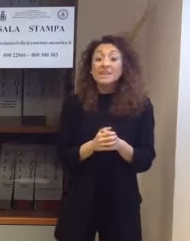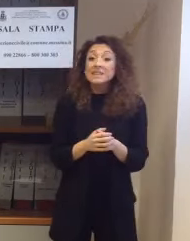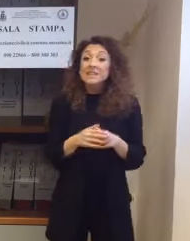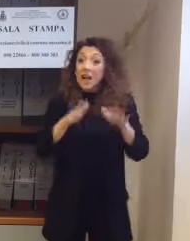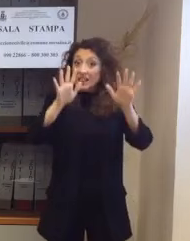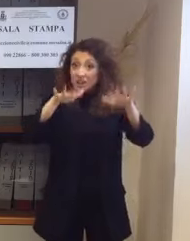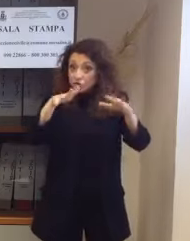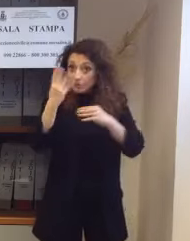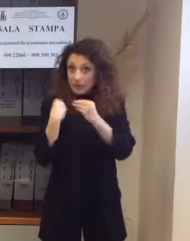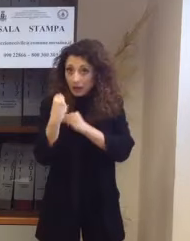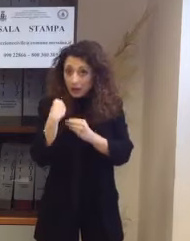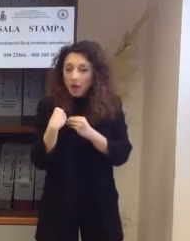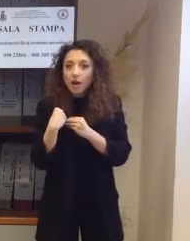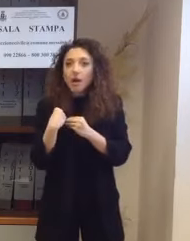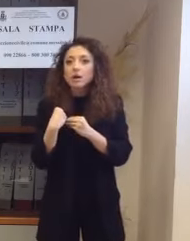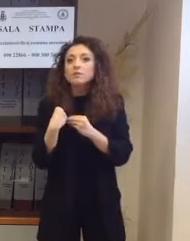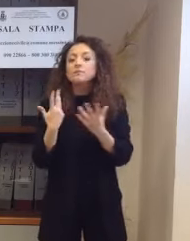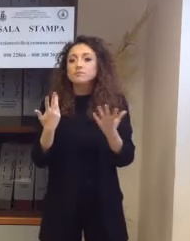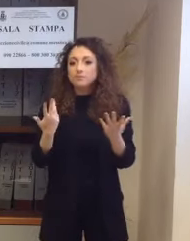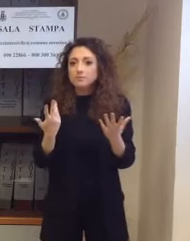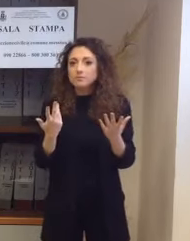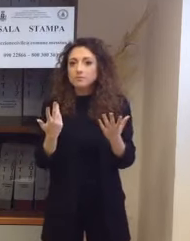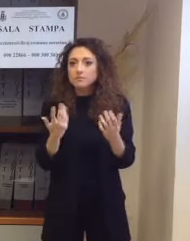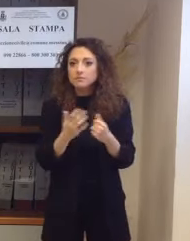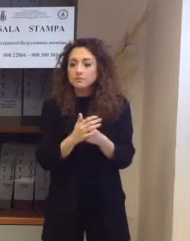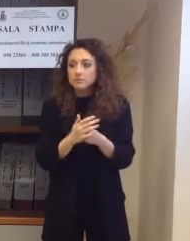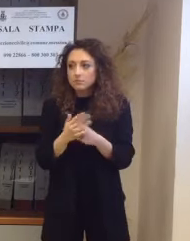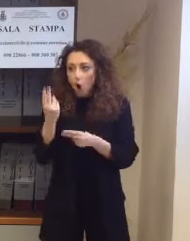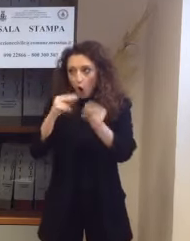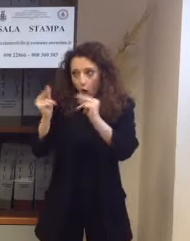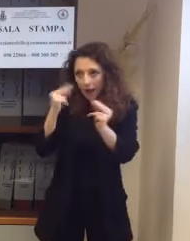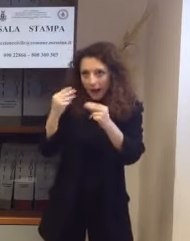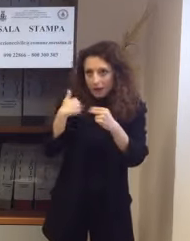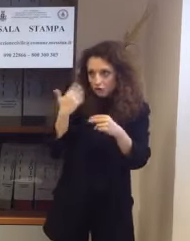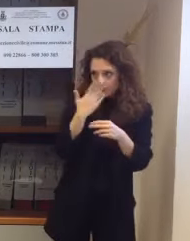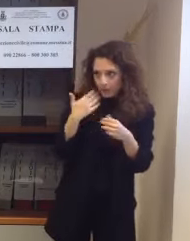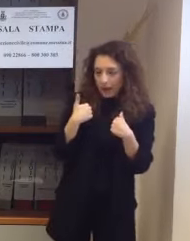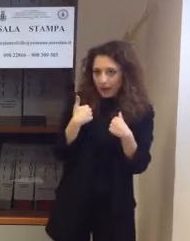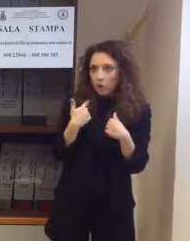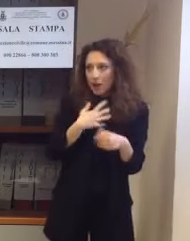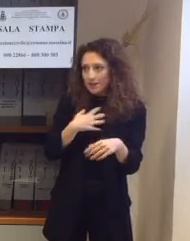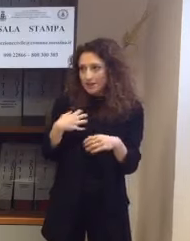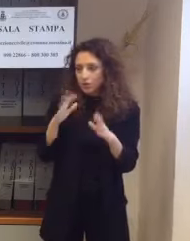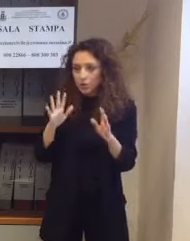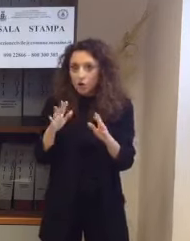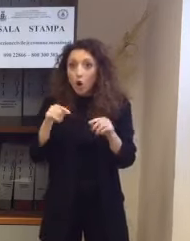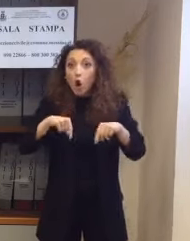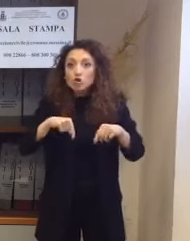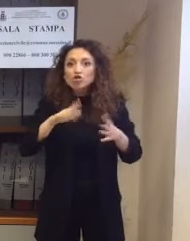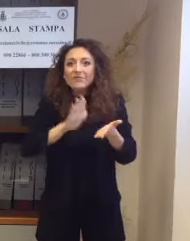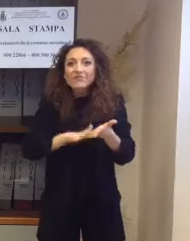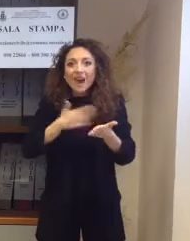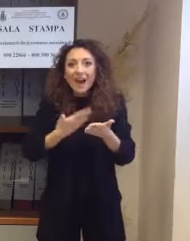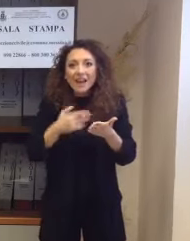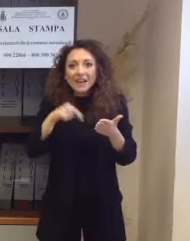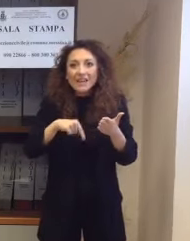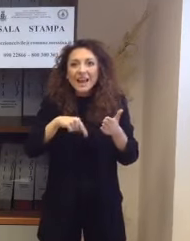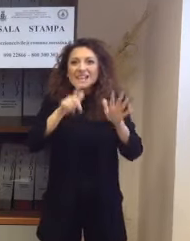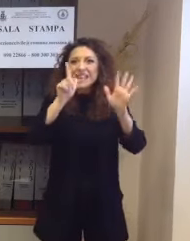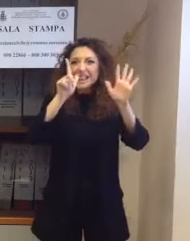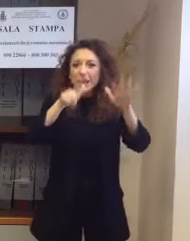istanze ne rimangono, correggimi se sbaglio assessore, allo stato attuale validate